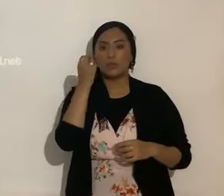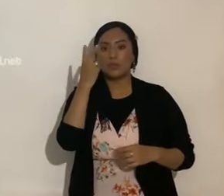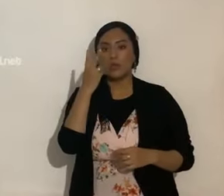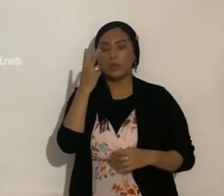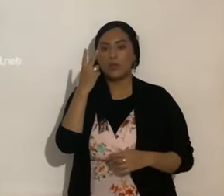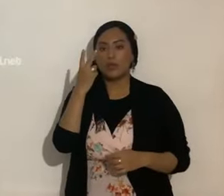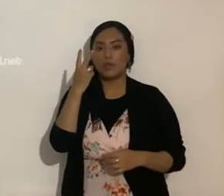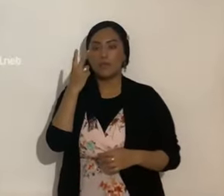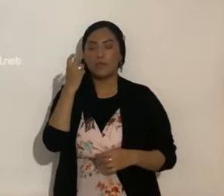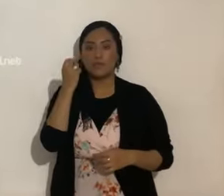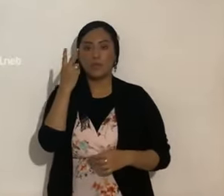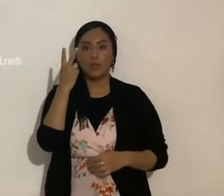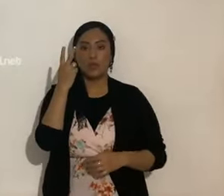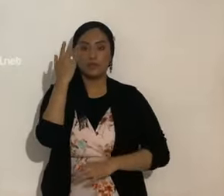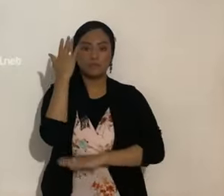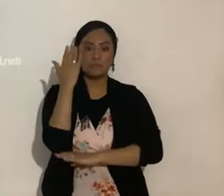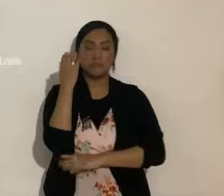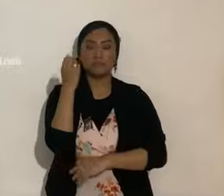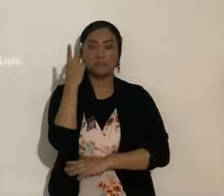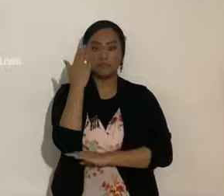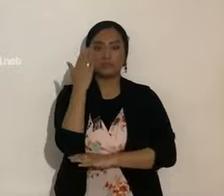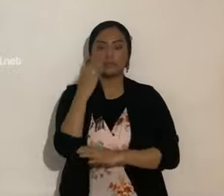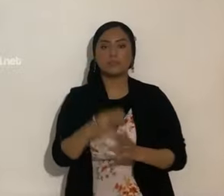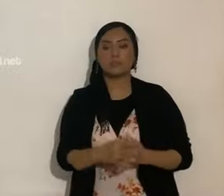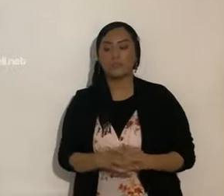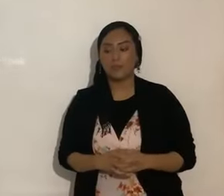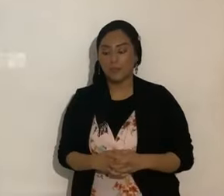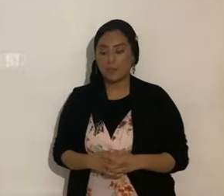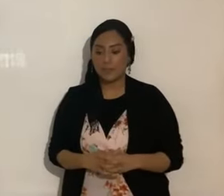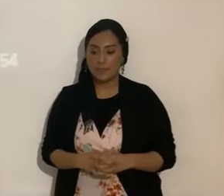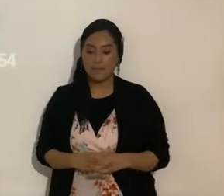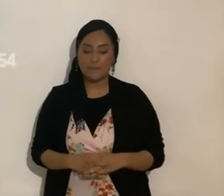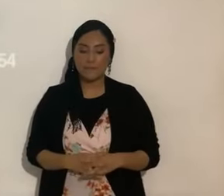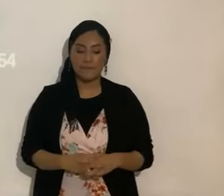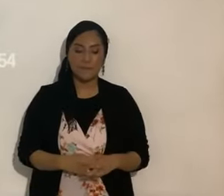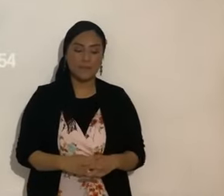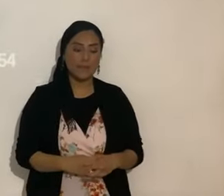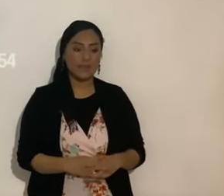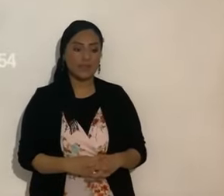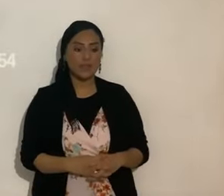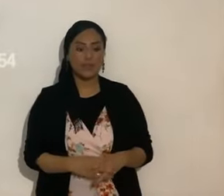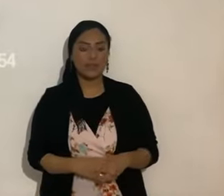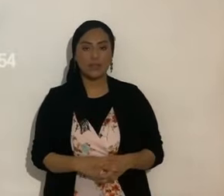día, 12 a.m., 12 del día de nuestro horario,